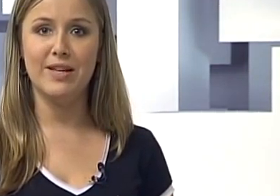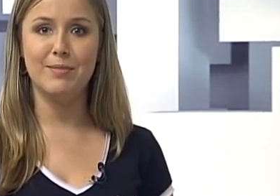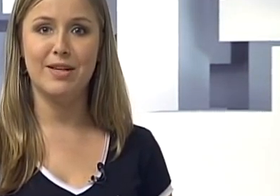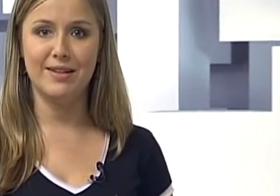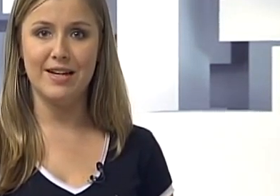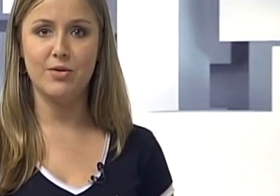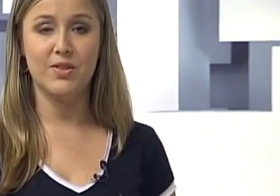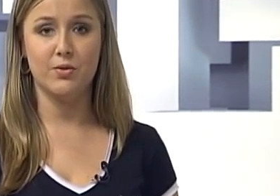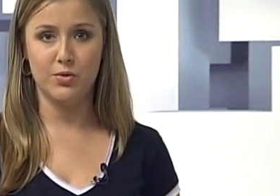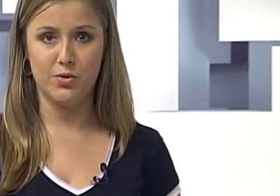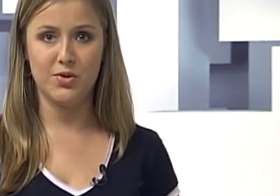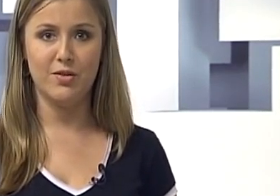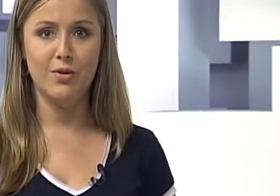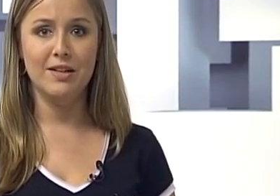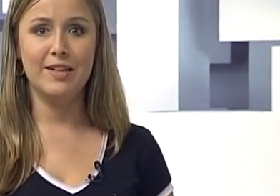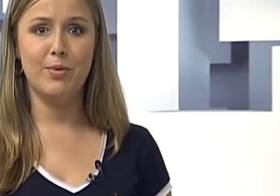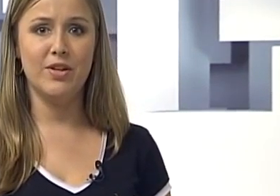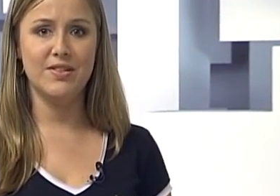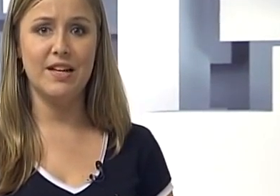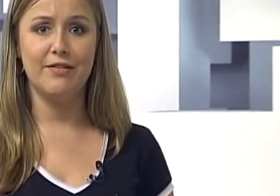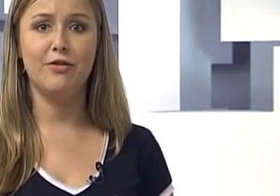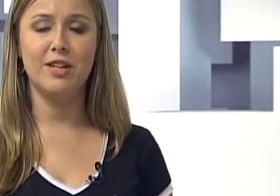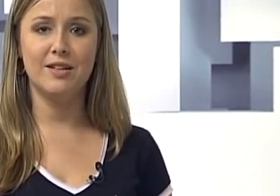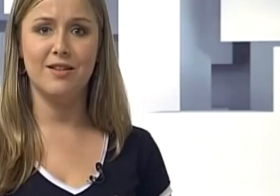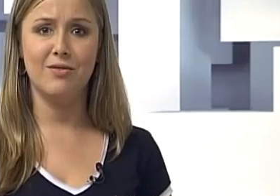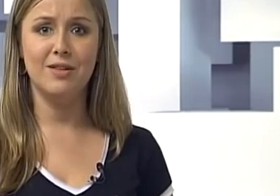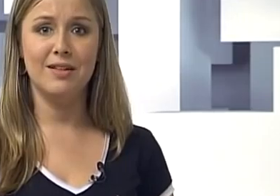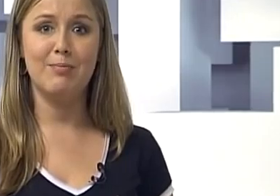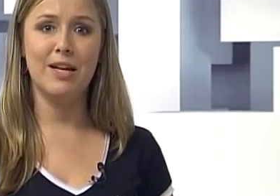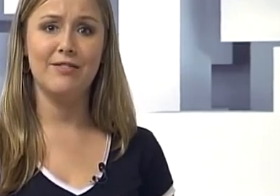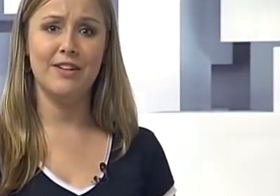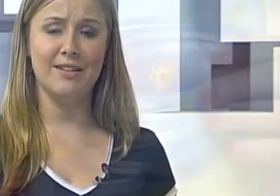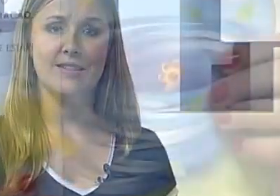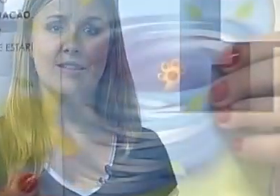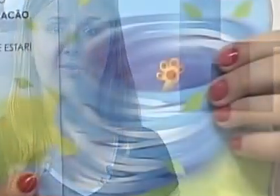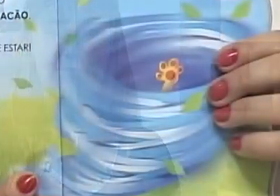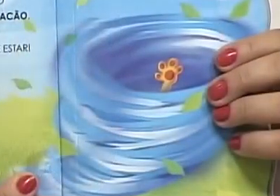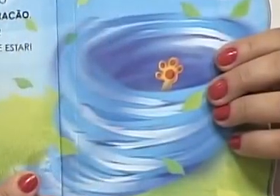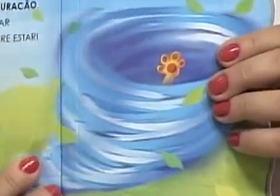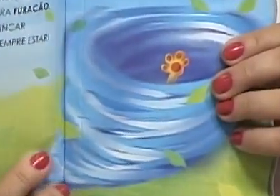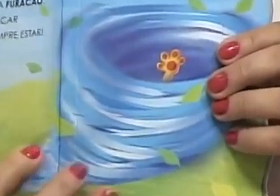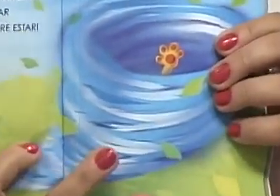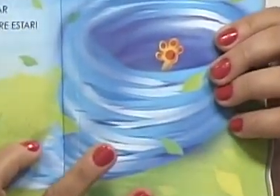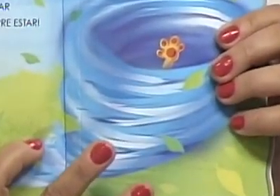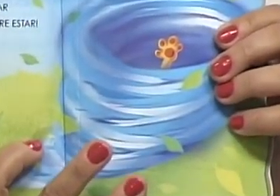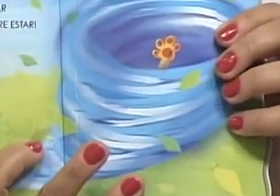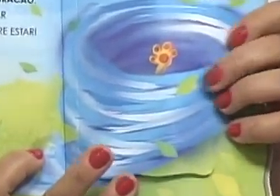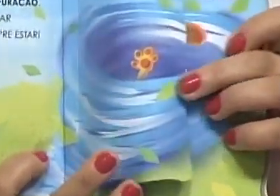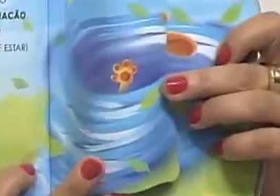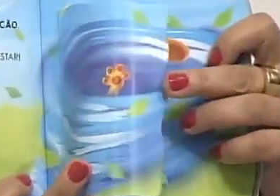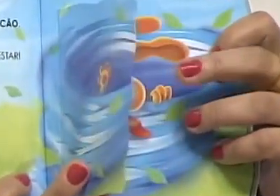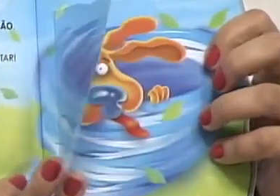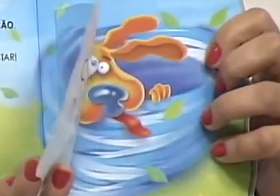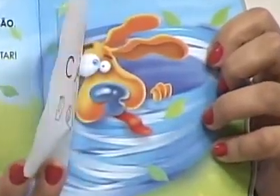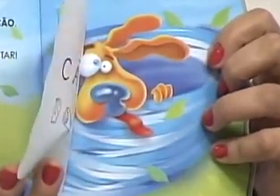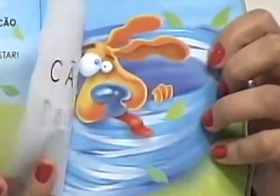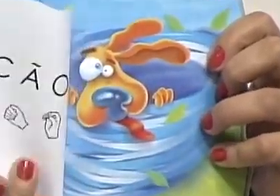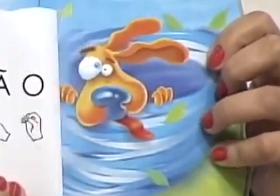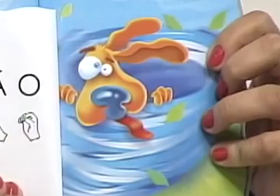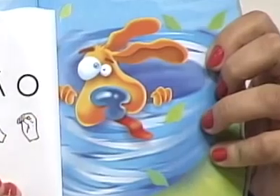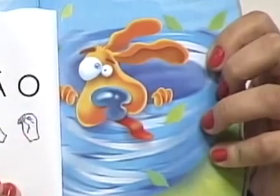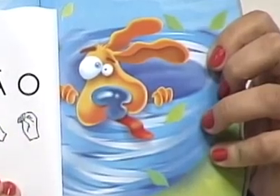criança começa a brincar com essa construção, depois ali, furacão, a palavra cão dentro, né? Enfim,